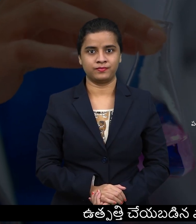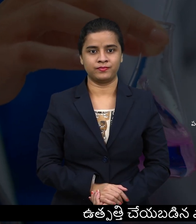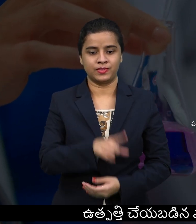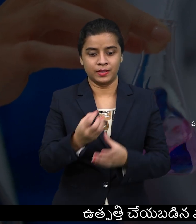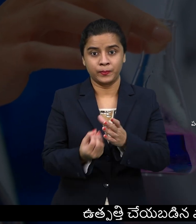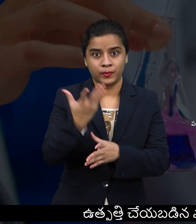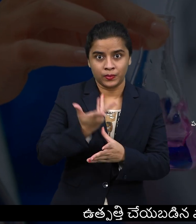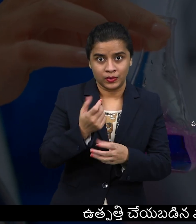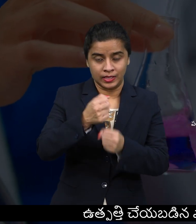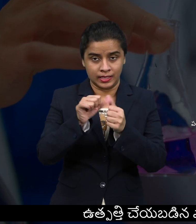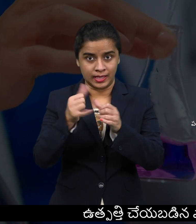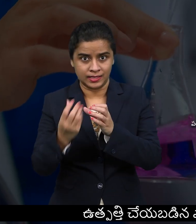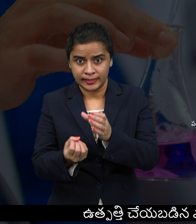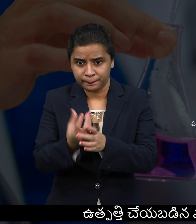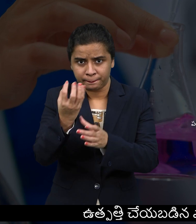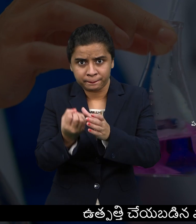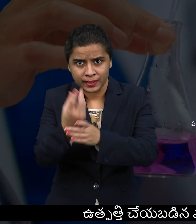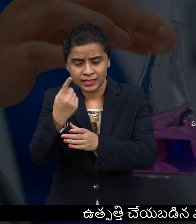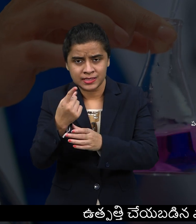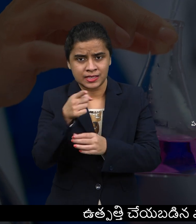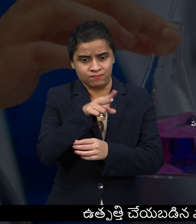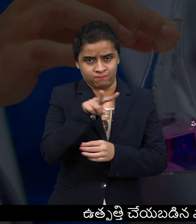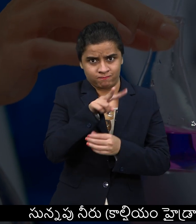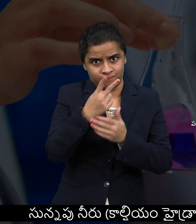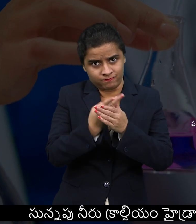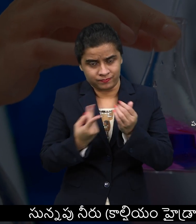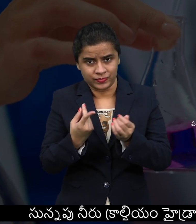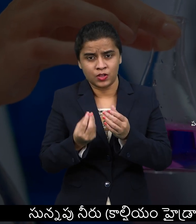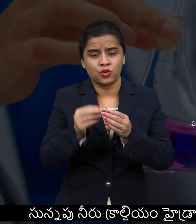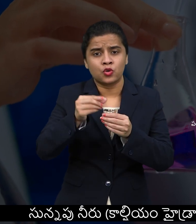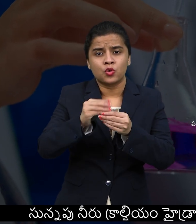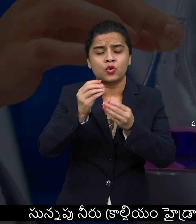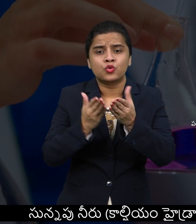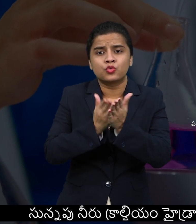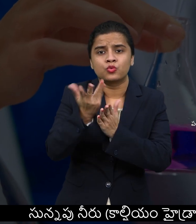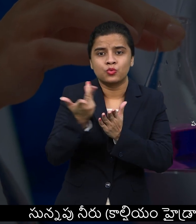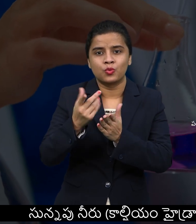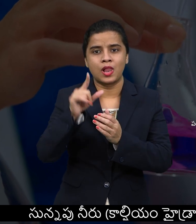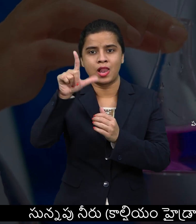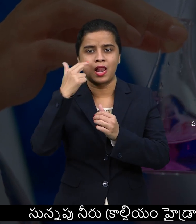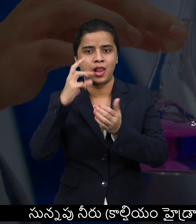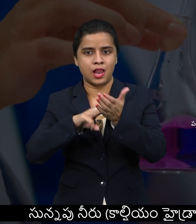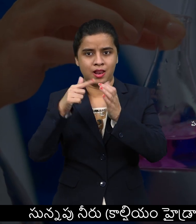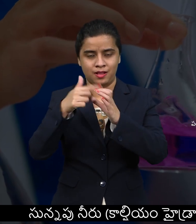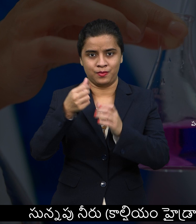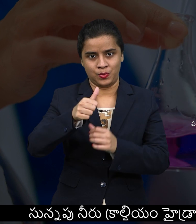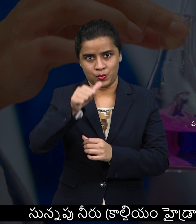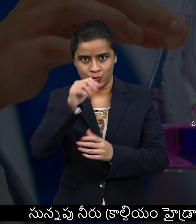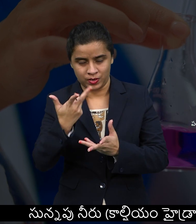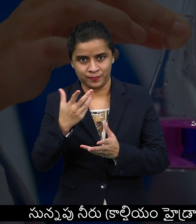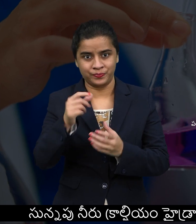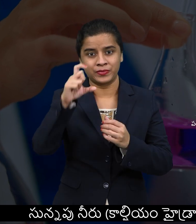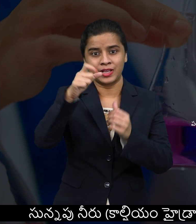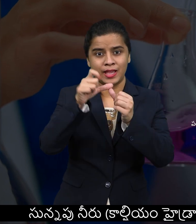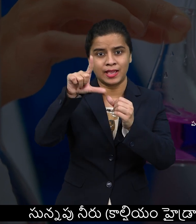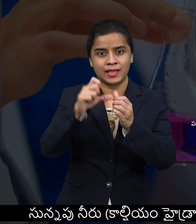ఉత్పత్తి చేయబడిన వాయువు ప్రతి సందర్భంలోనూ సున్నపు నీరు కాల్షియం హైడ్రాక్సైడ్ ద్రావణం ద్వారా